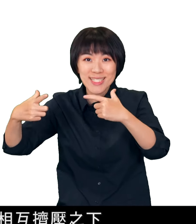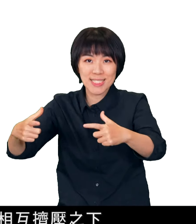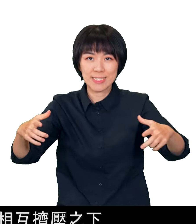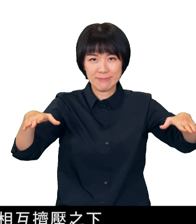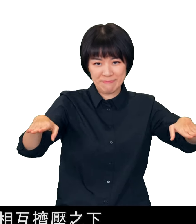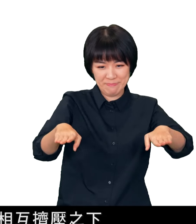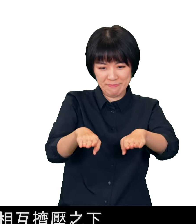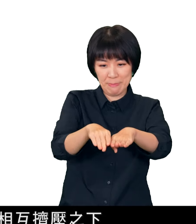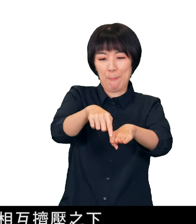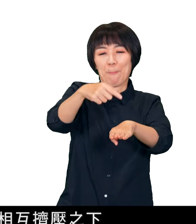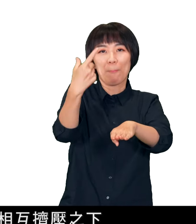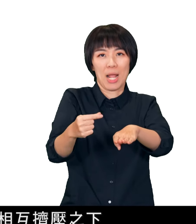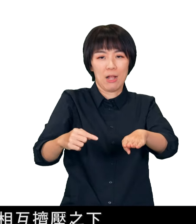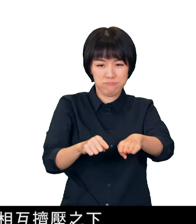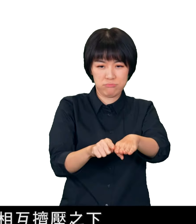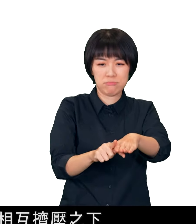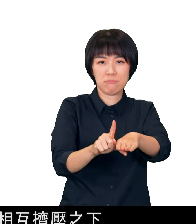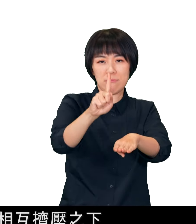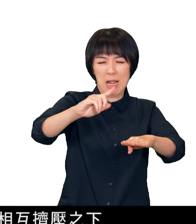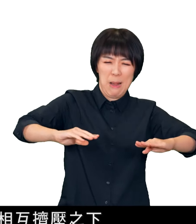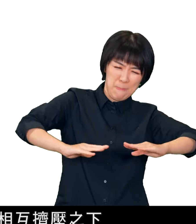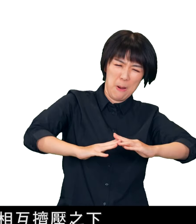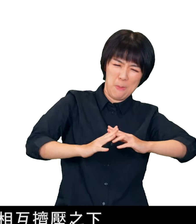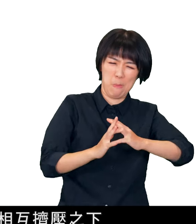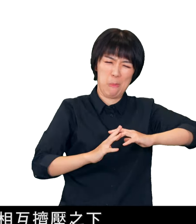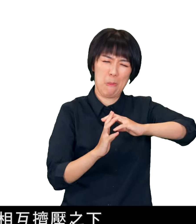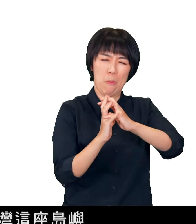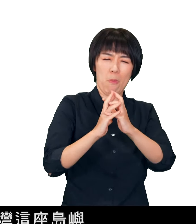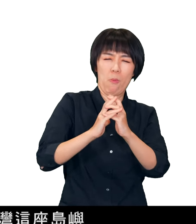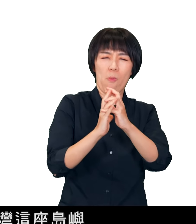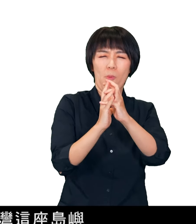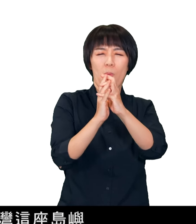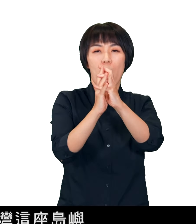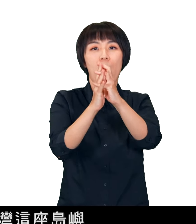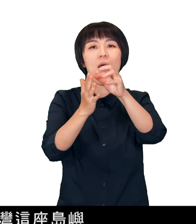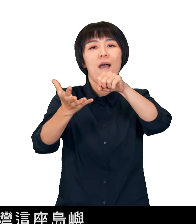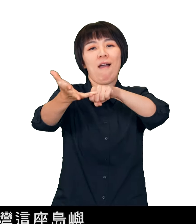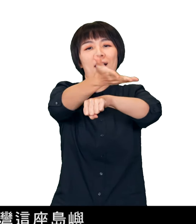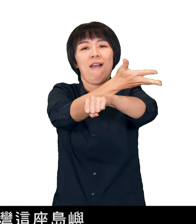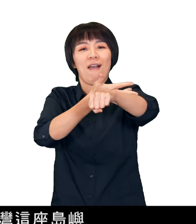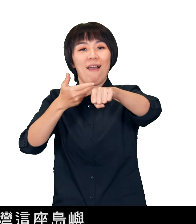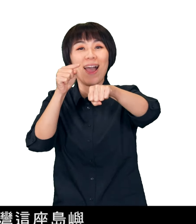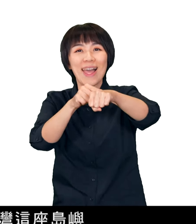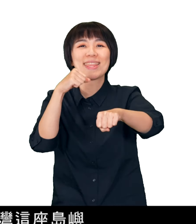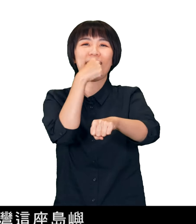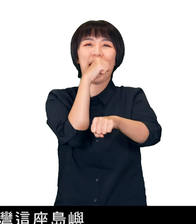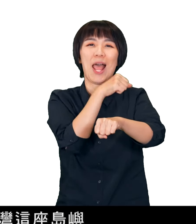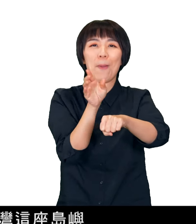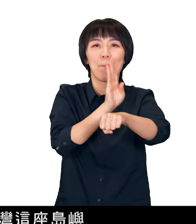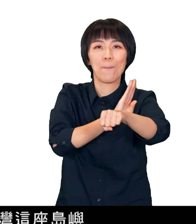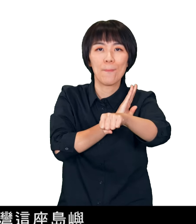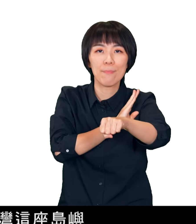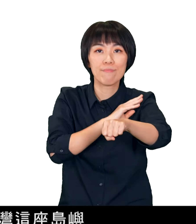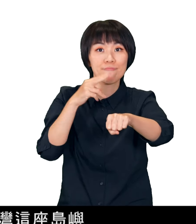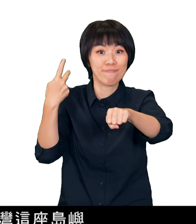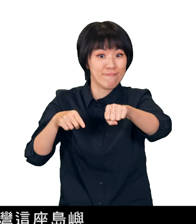在两个板块互相挤压之下，而形成台湾这座岛屿。